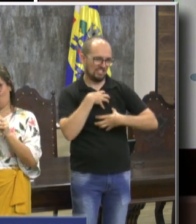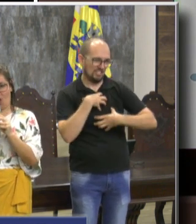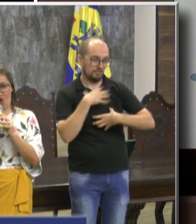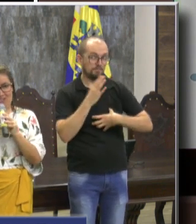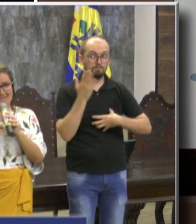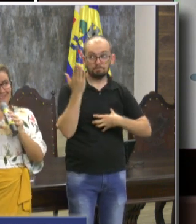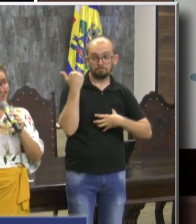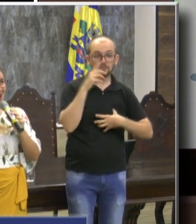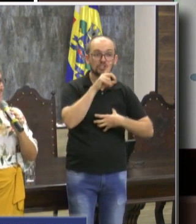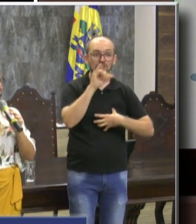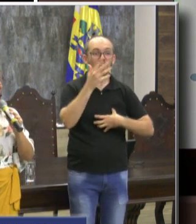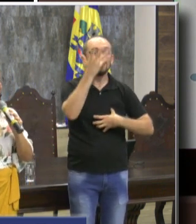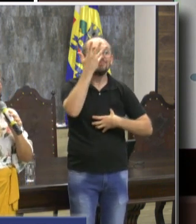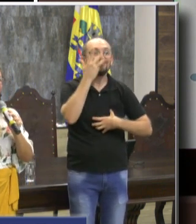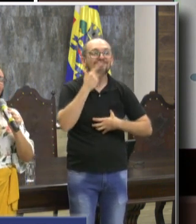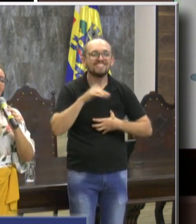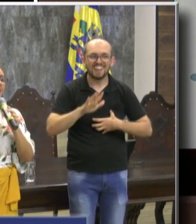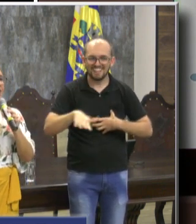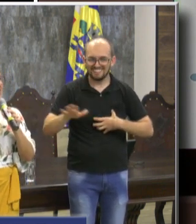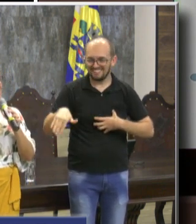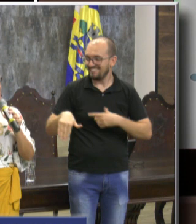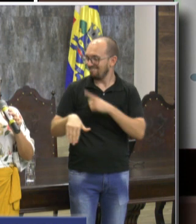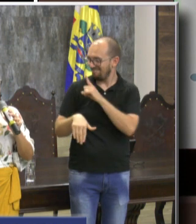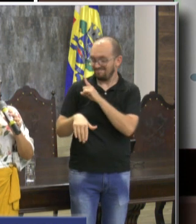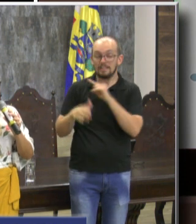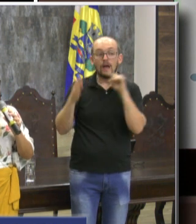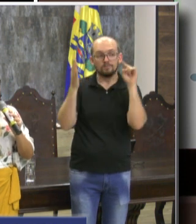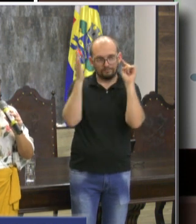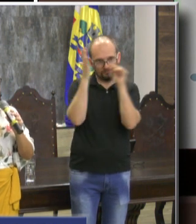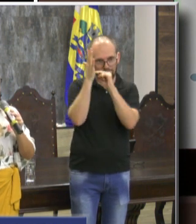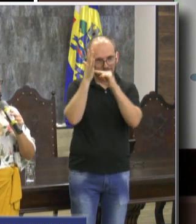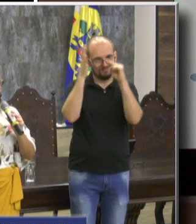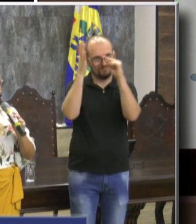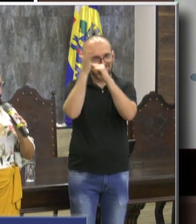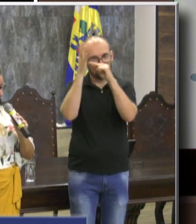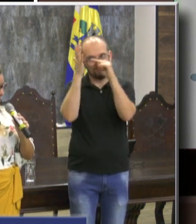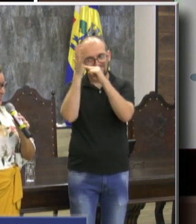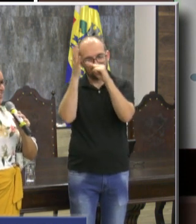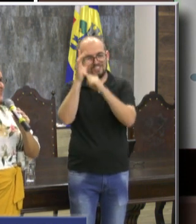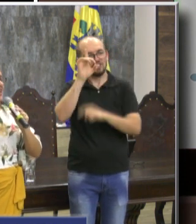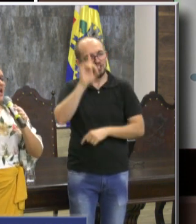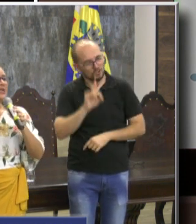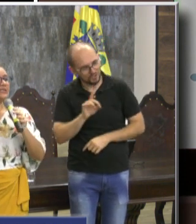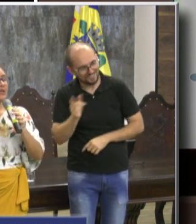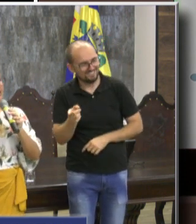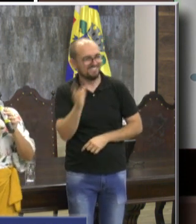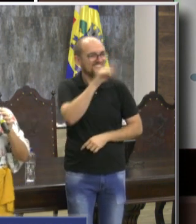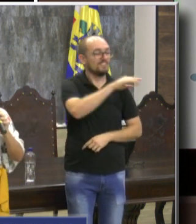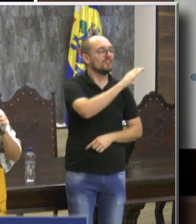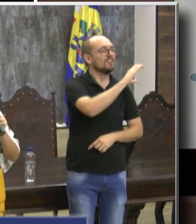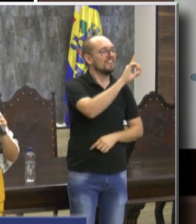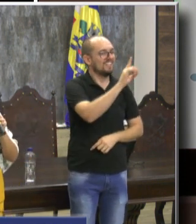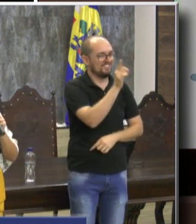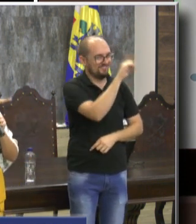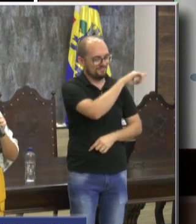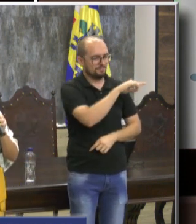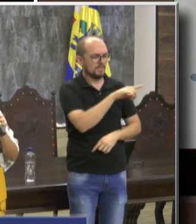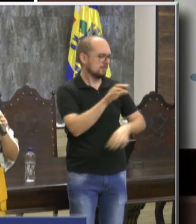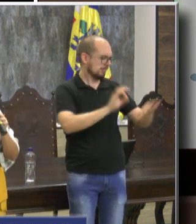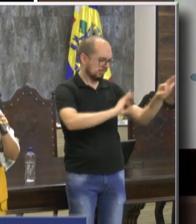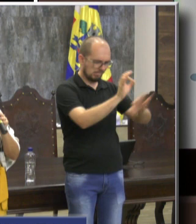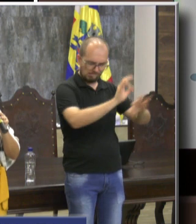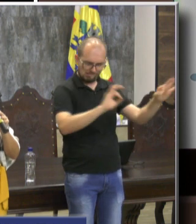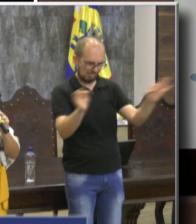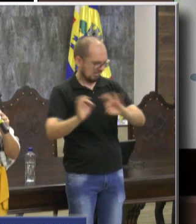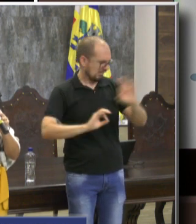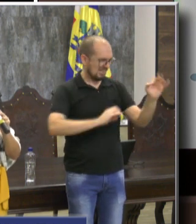minha escola, sabe? A minha diretora e a minha coordenadora, elas arrumaram vários